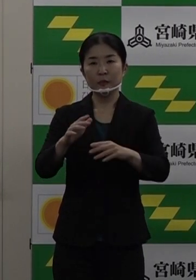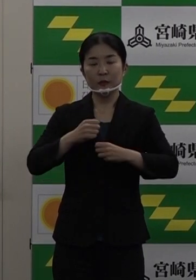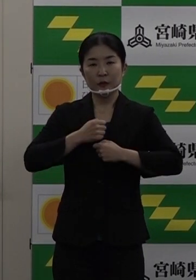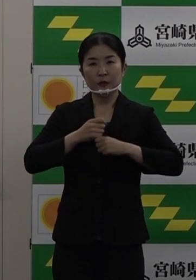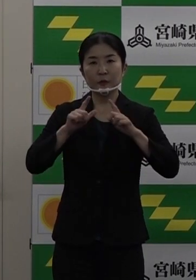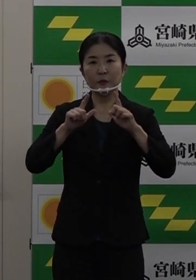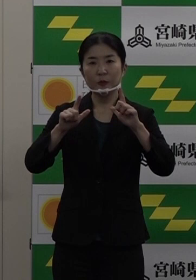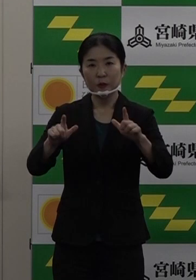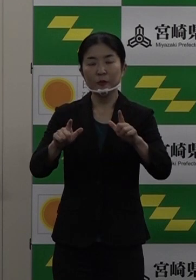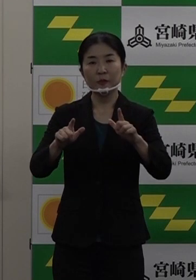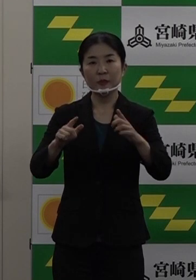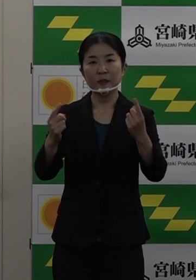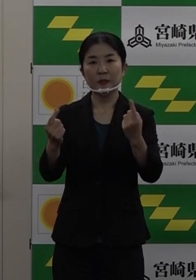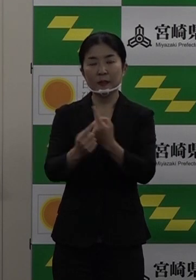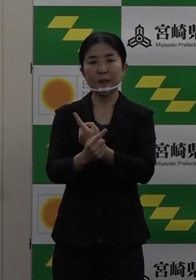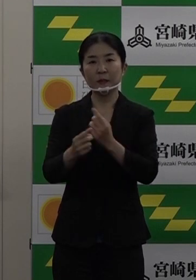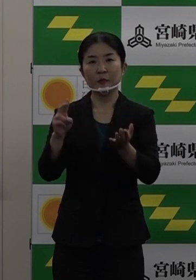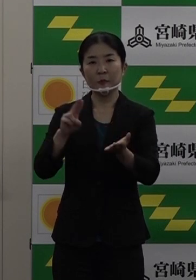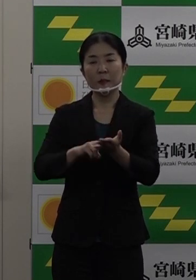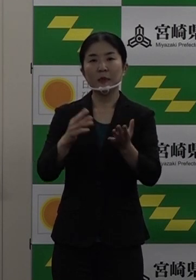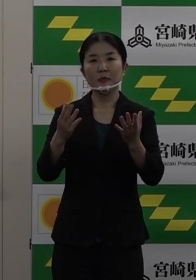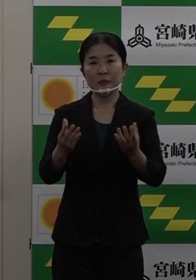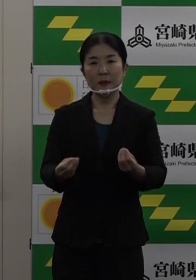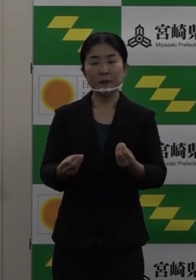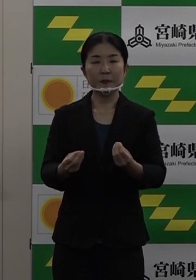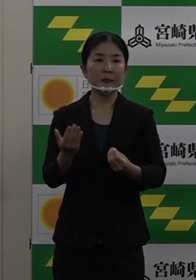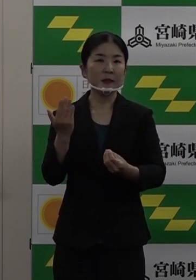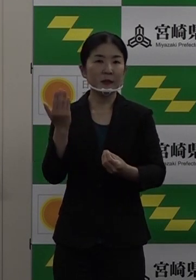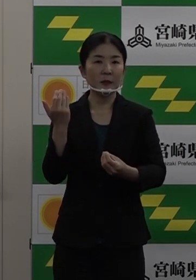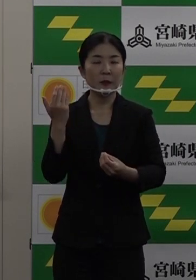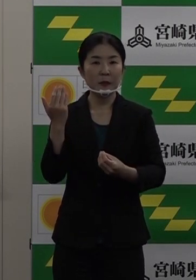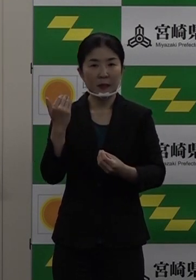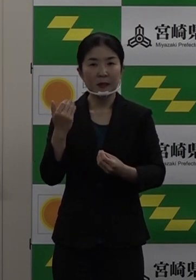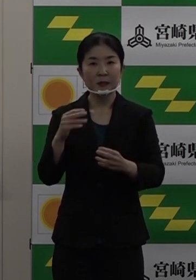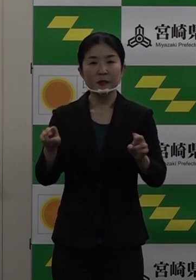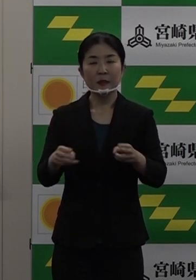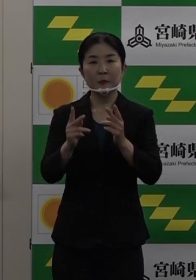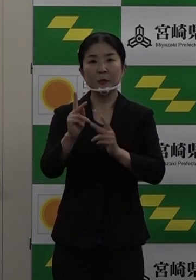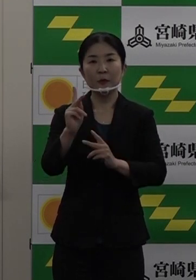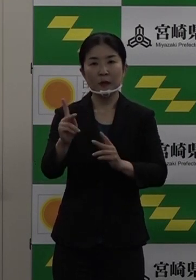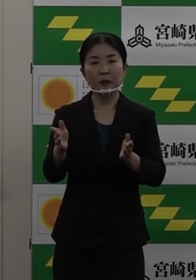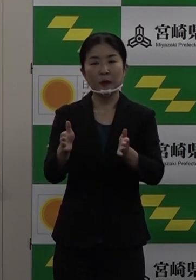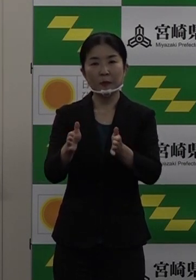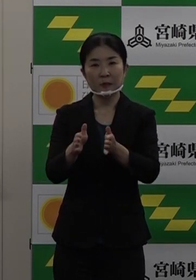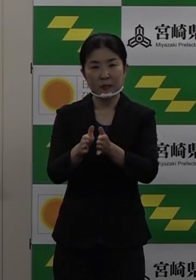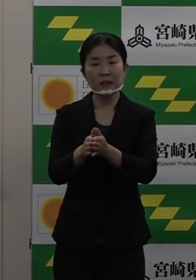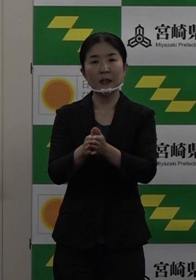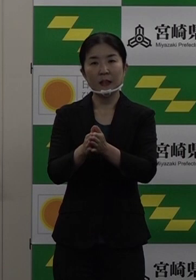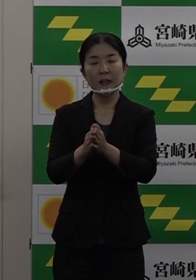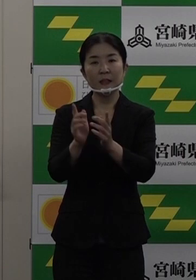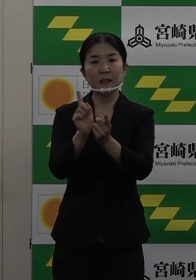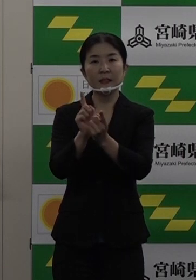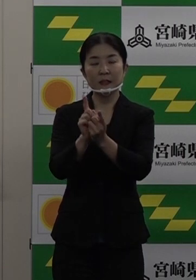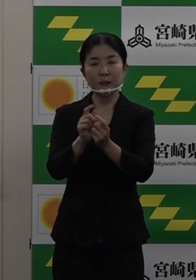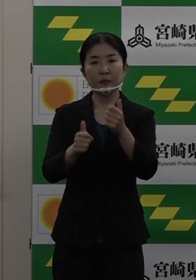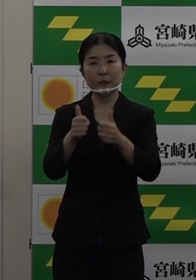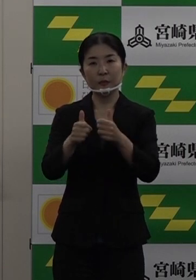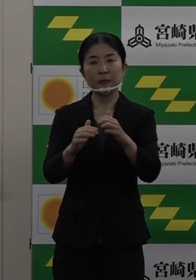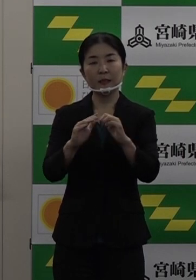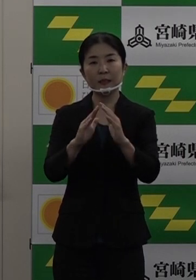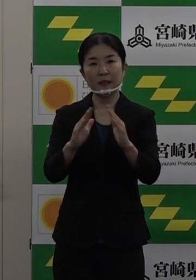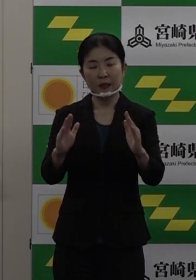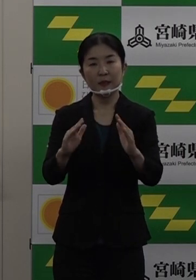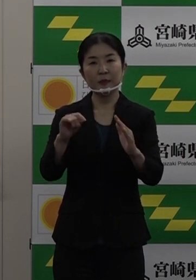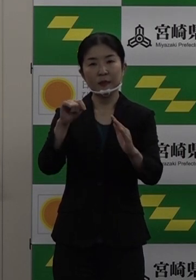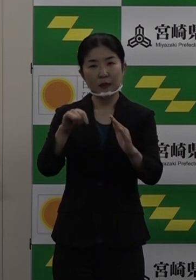することを決定をいたしました。これは昨日専門家を含めた対策協議会でのご意見ご指摘も